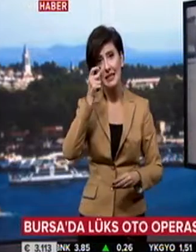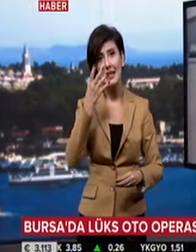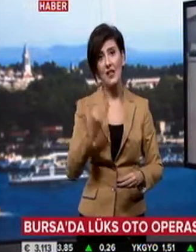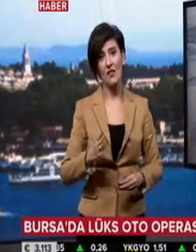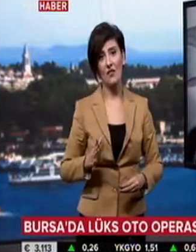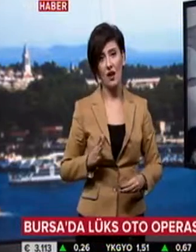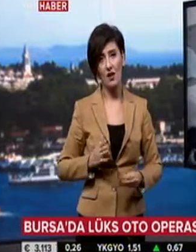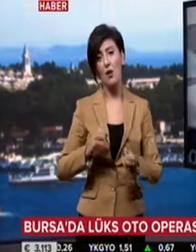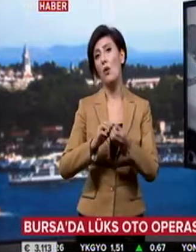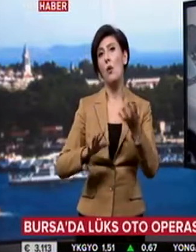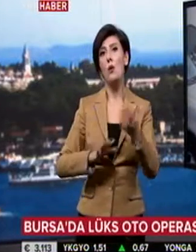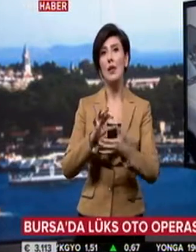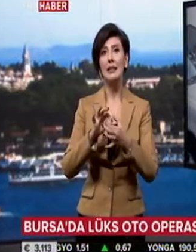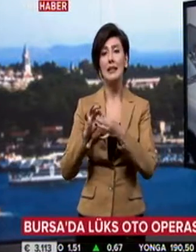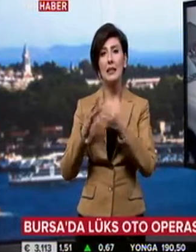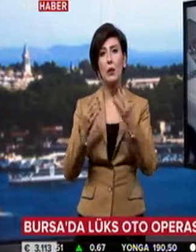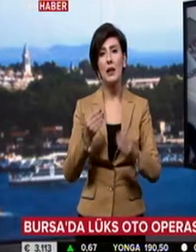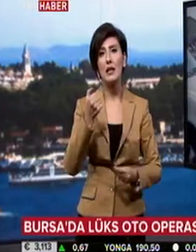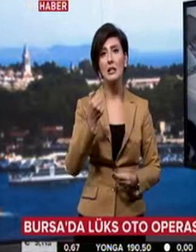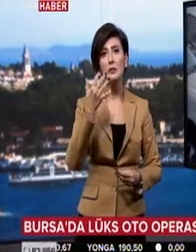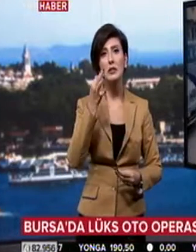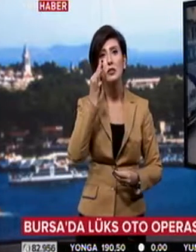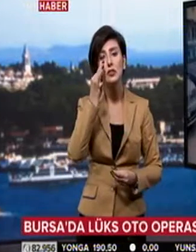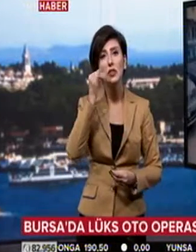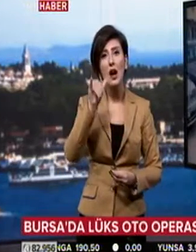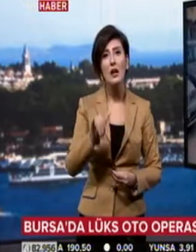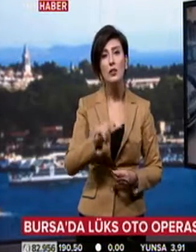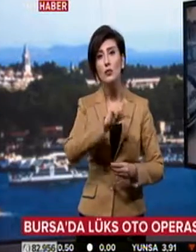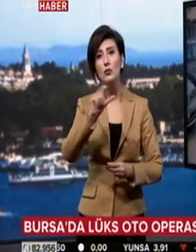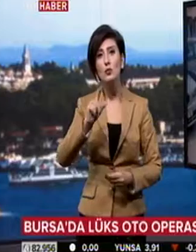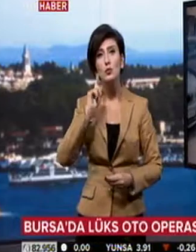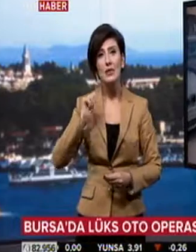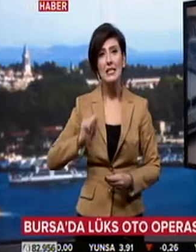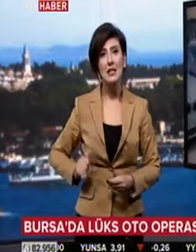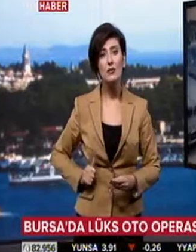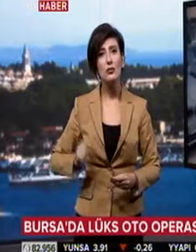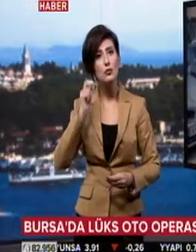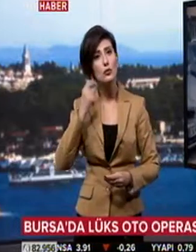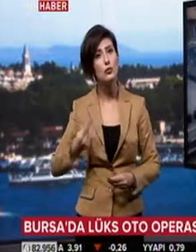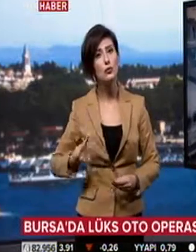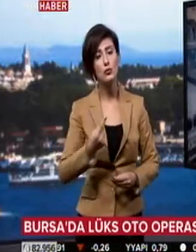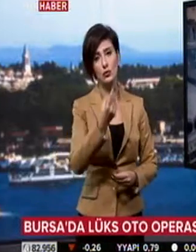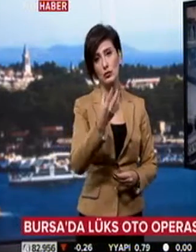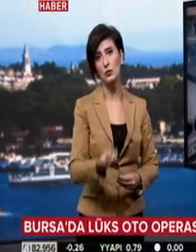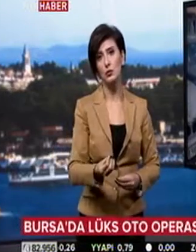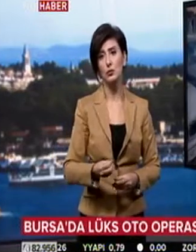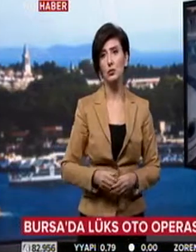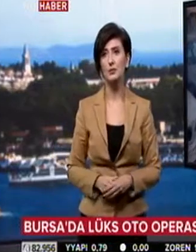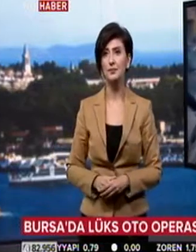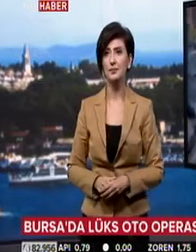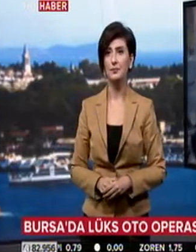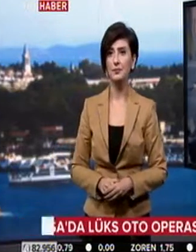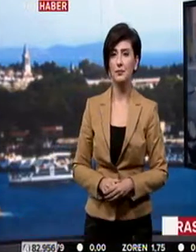olması dikkat çekti. Olaylarla ilgili olarak 65 kişi hakkında Cumhuriyet Savcılığına suç